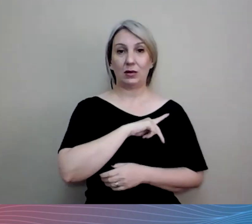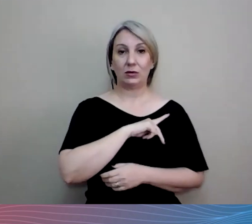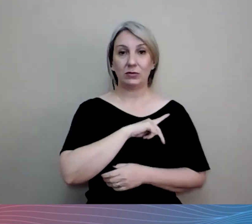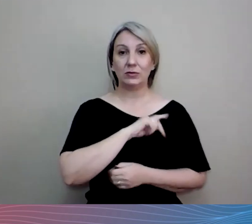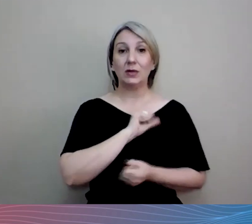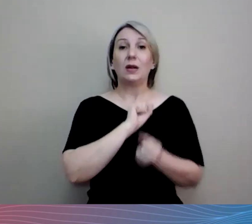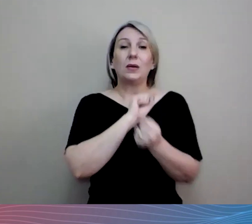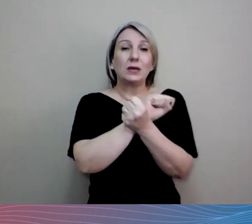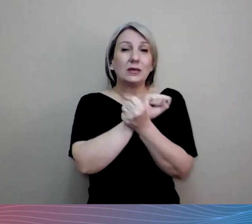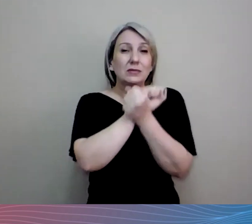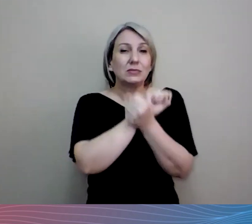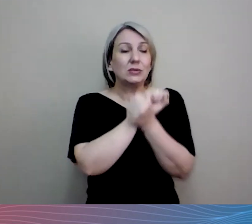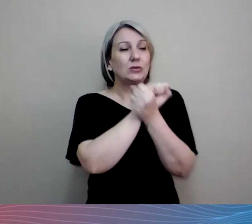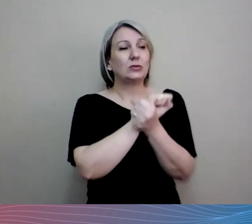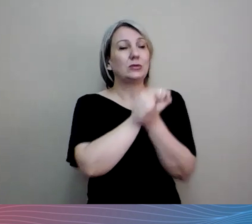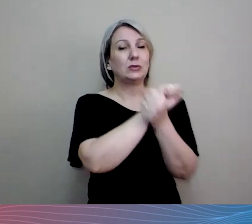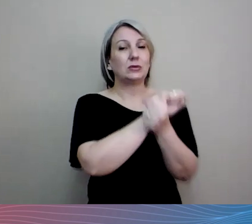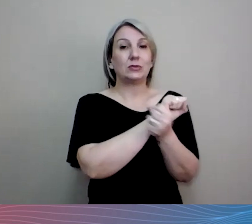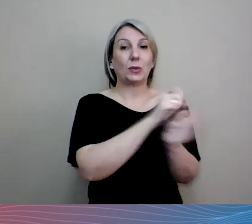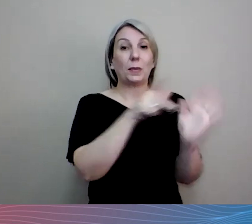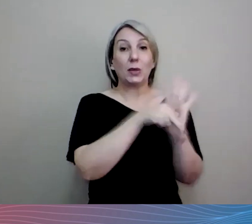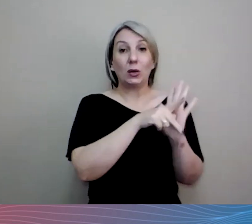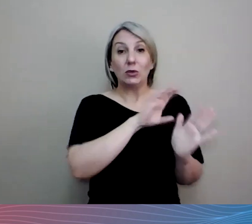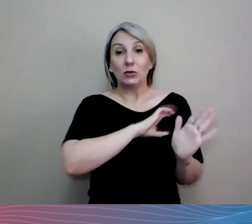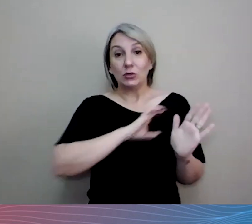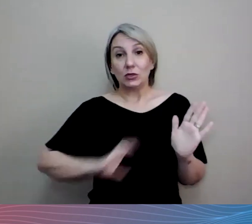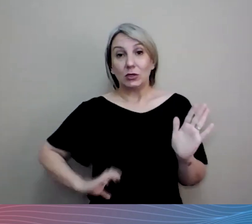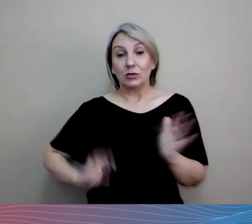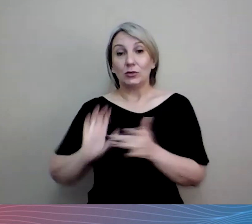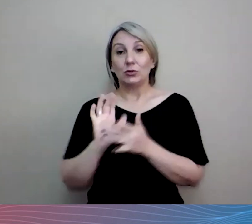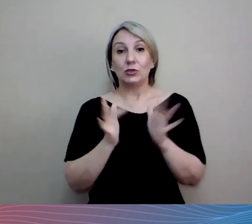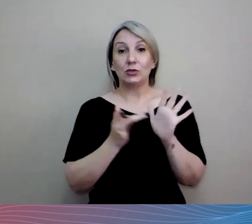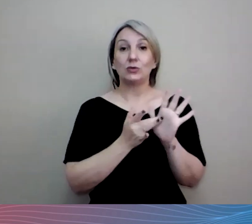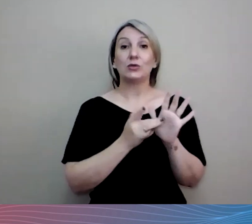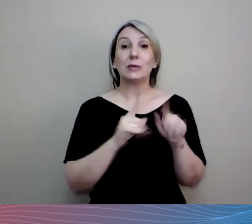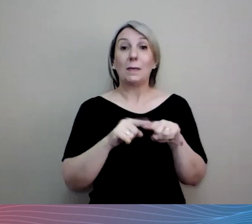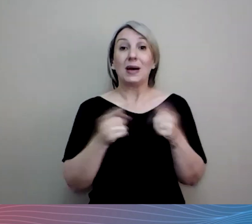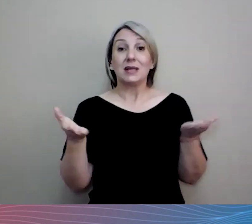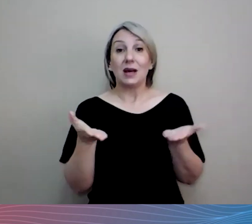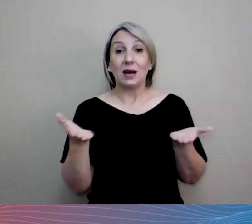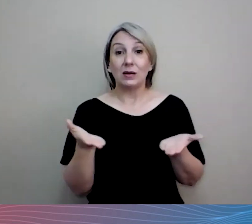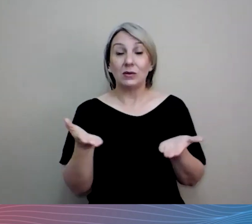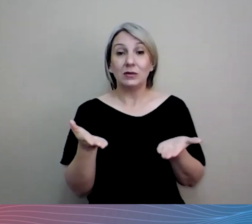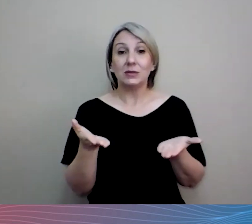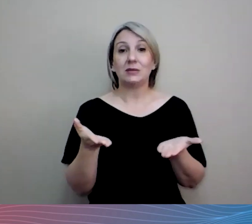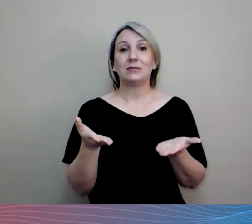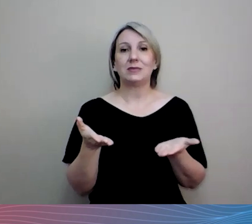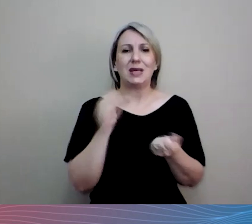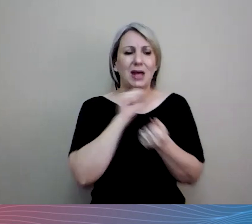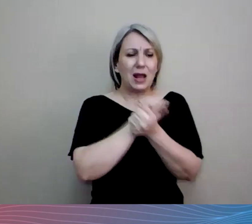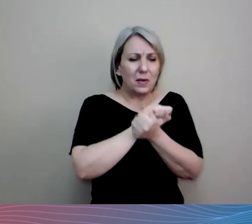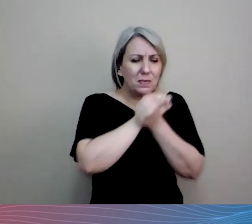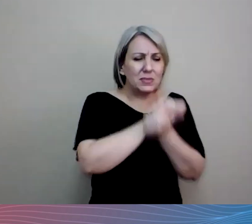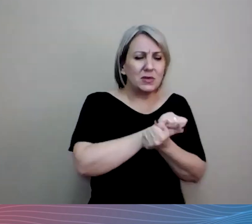Jesus. Nesse versículo ele diz ser prisioneiro no Senhor, pois